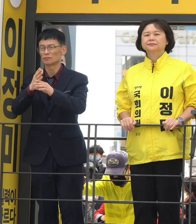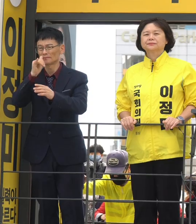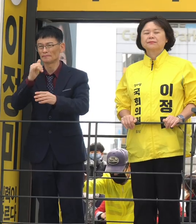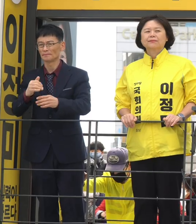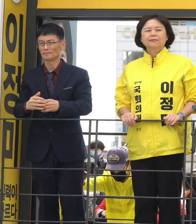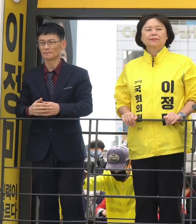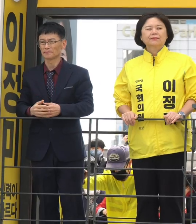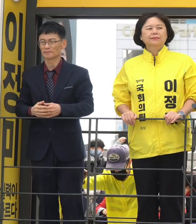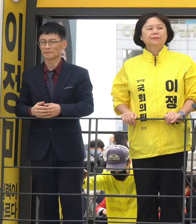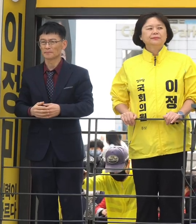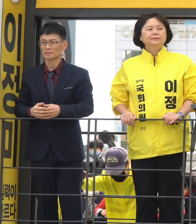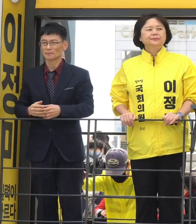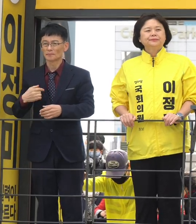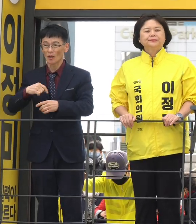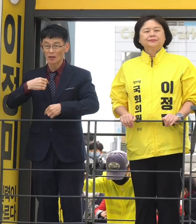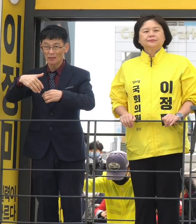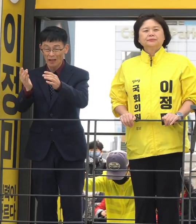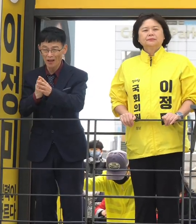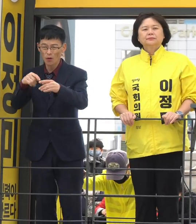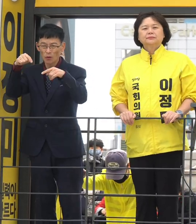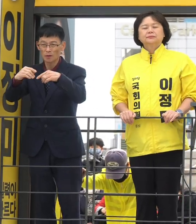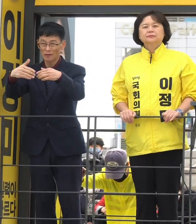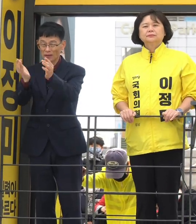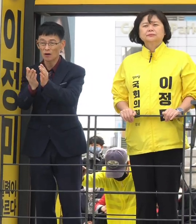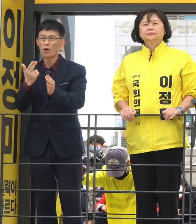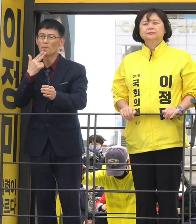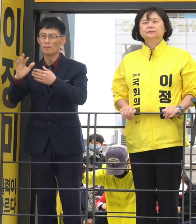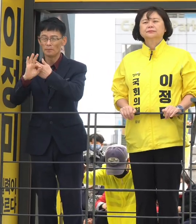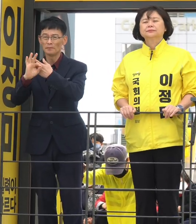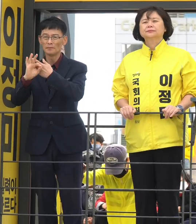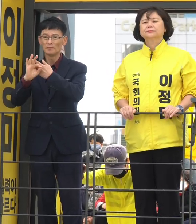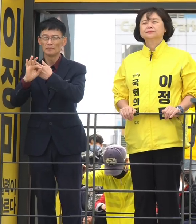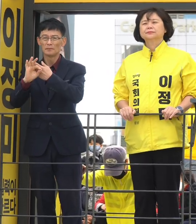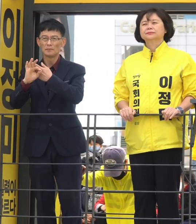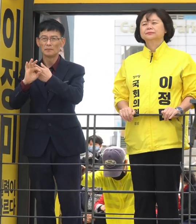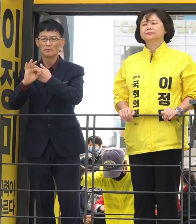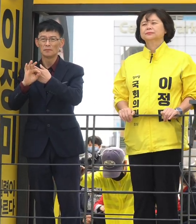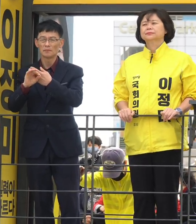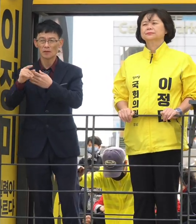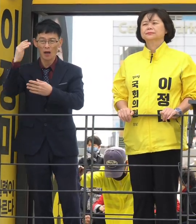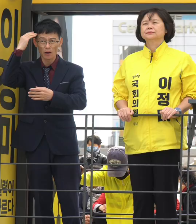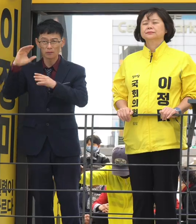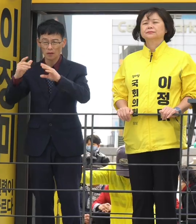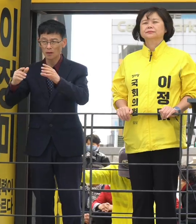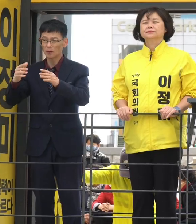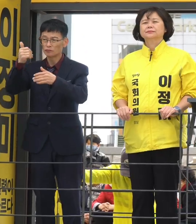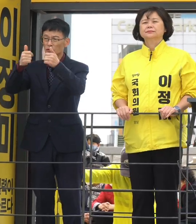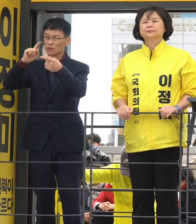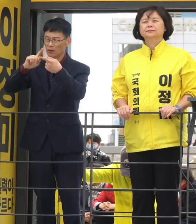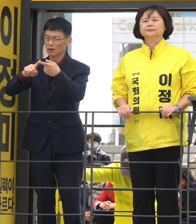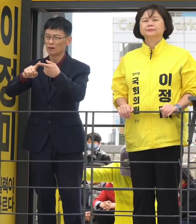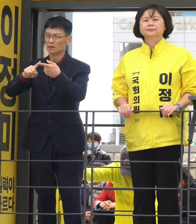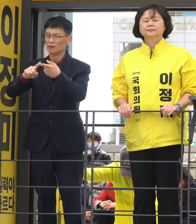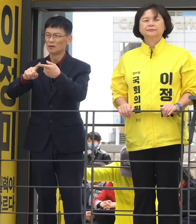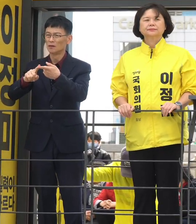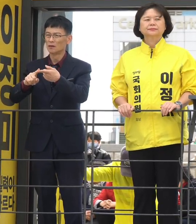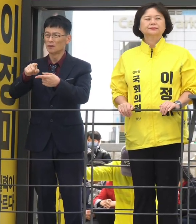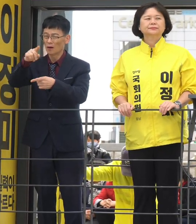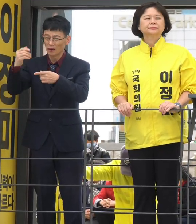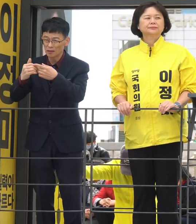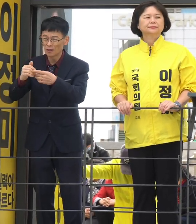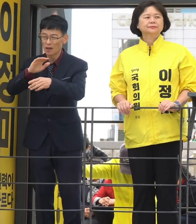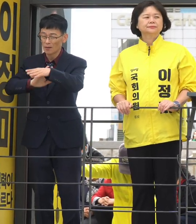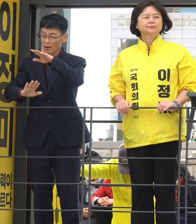있습니다. 정의당이 교섭단체가 되지 못한다면 이 대한민국 국회